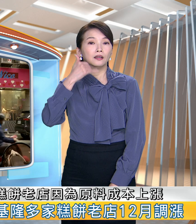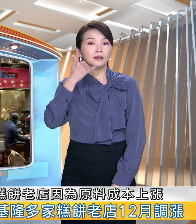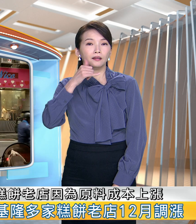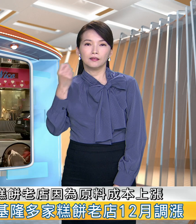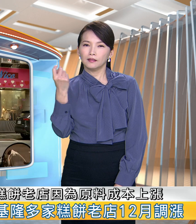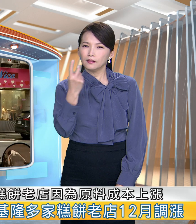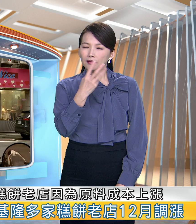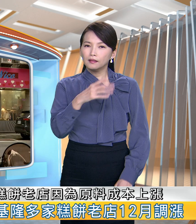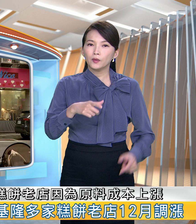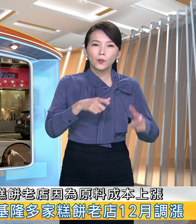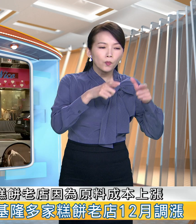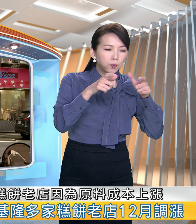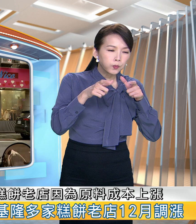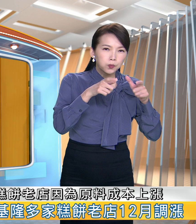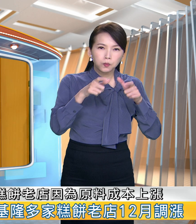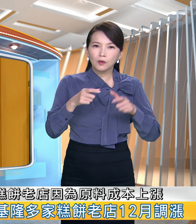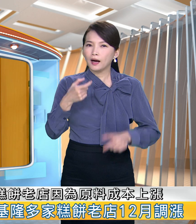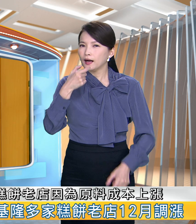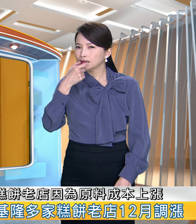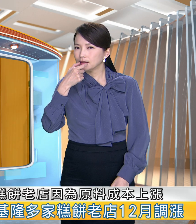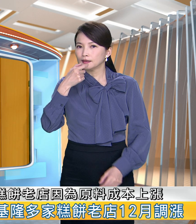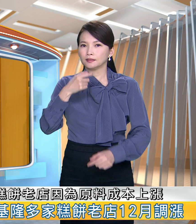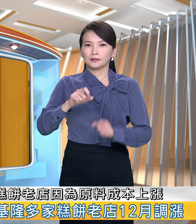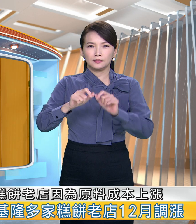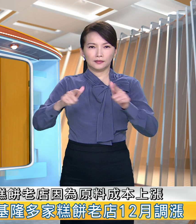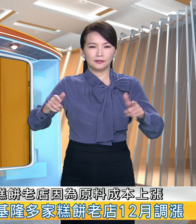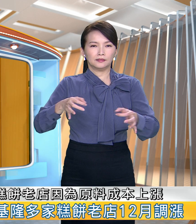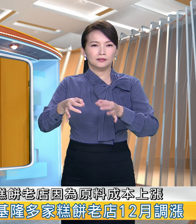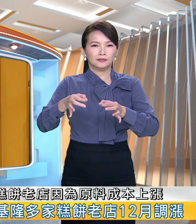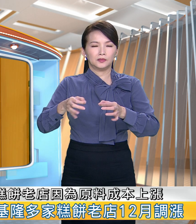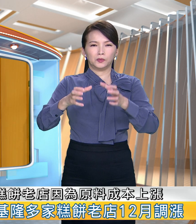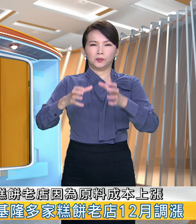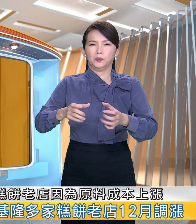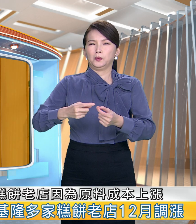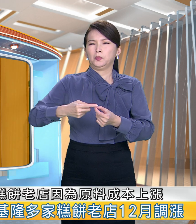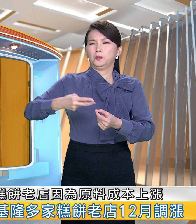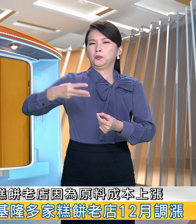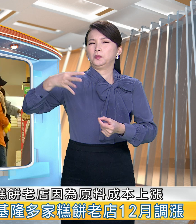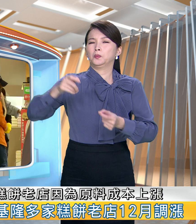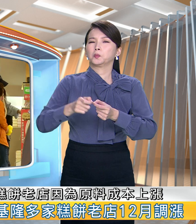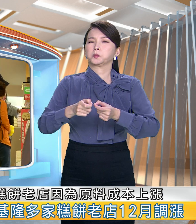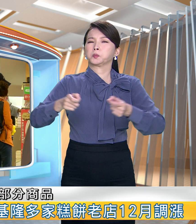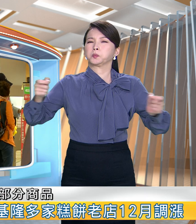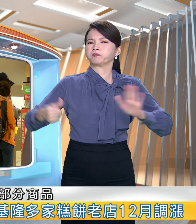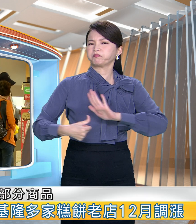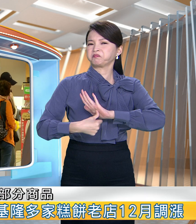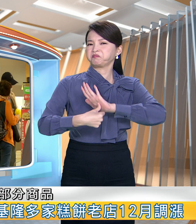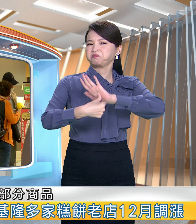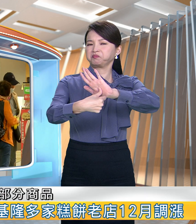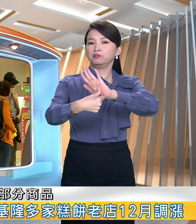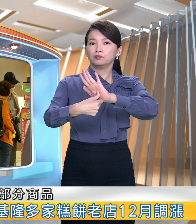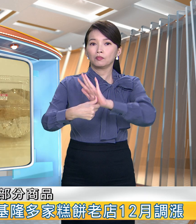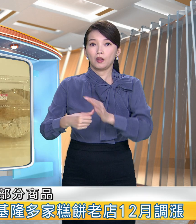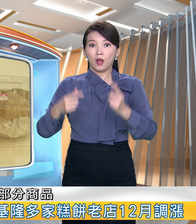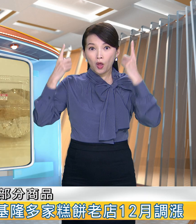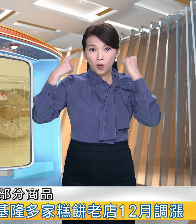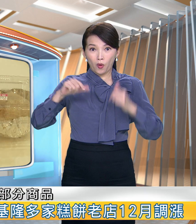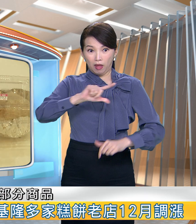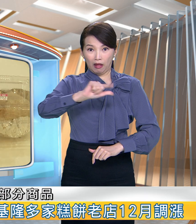基隆多家知名糕饼老店因为原料成本上涨，将在12月调涨部分的